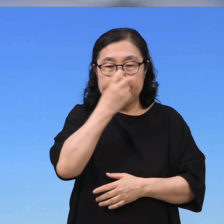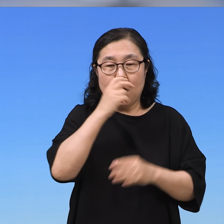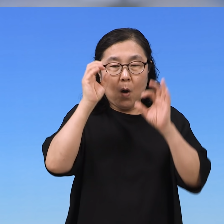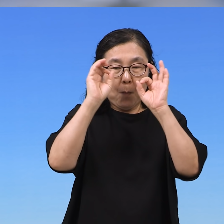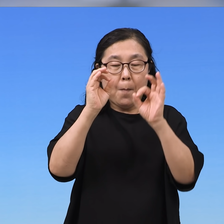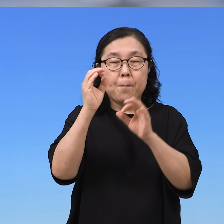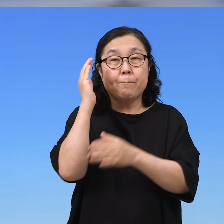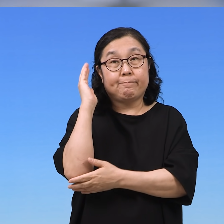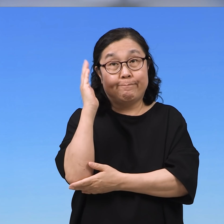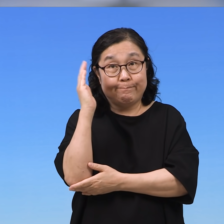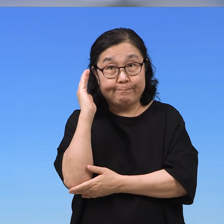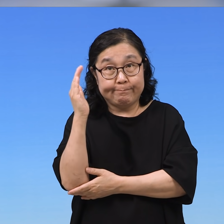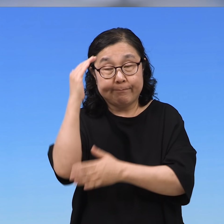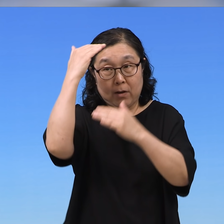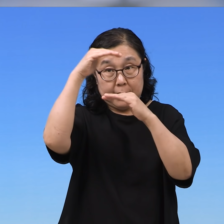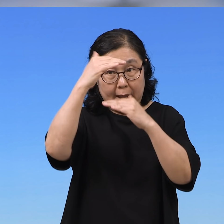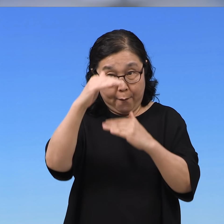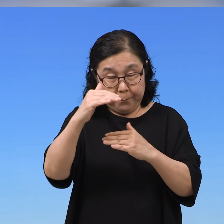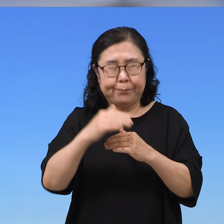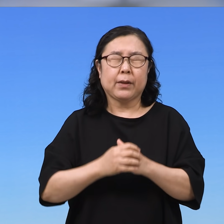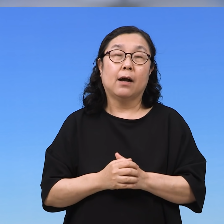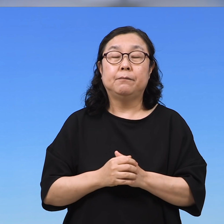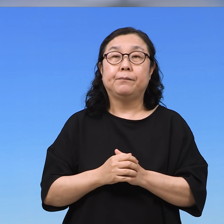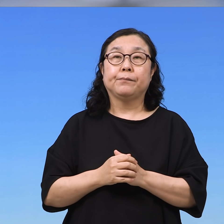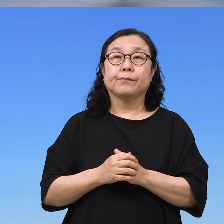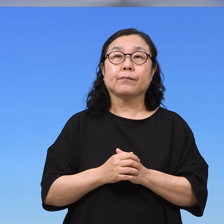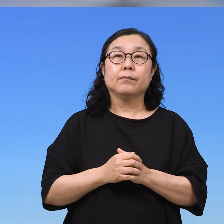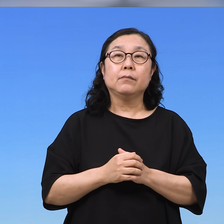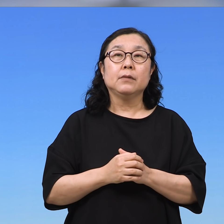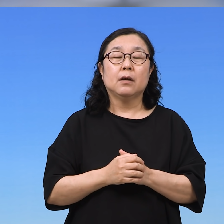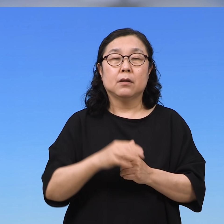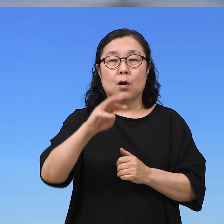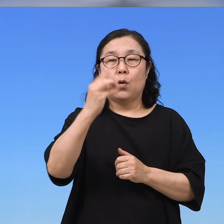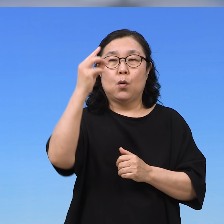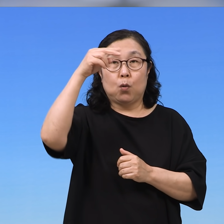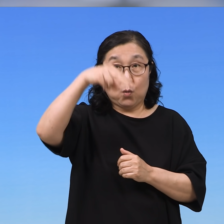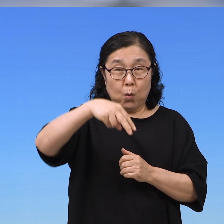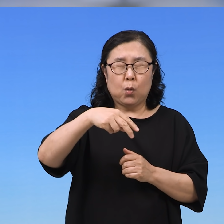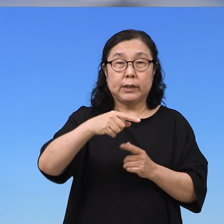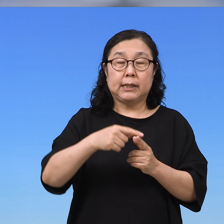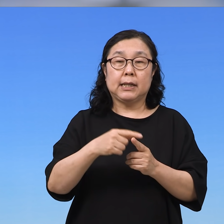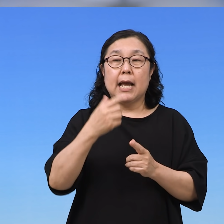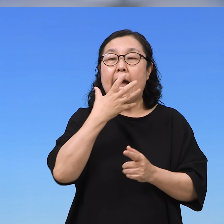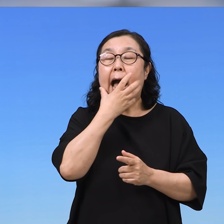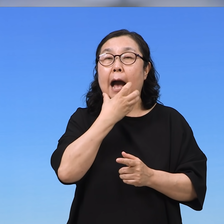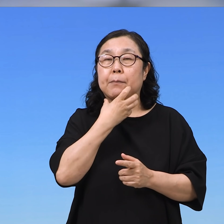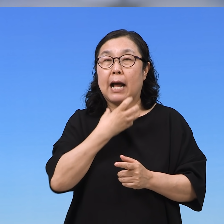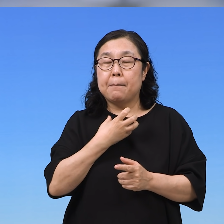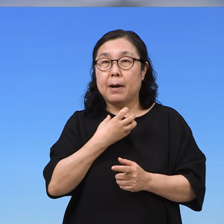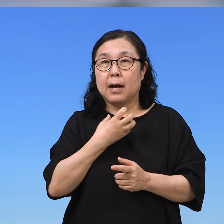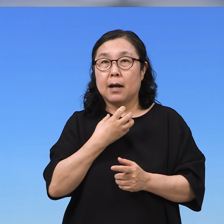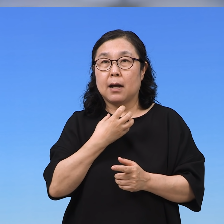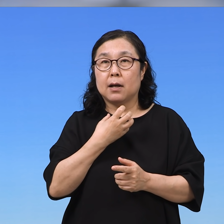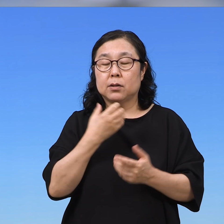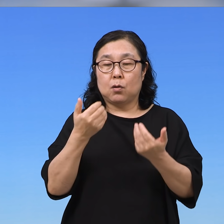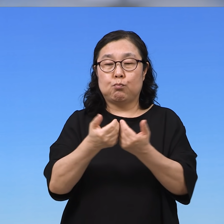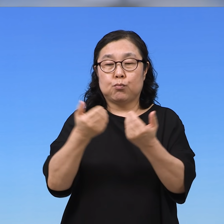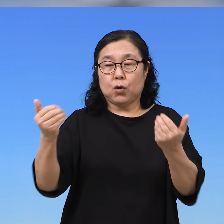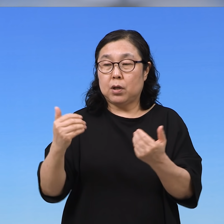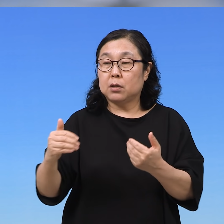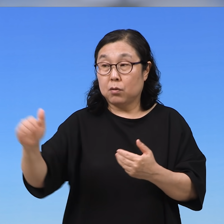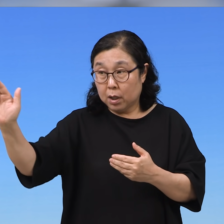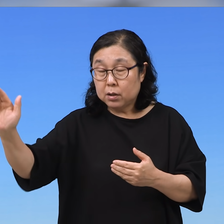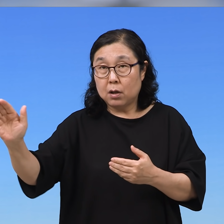이제 오늘 본문 말씀은 그렇게 이제 조카 롯이 아브라함으로부터 독립해서 나갔는데